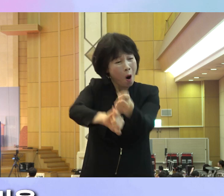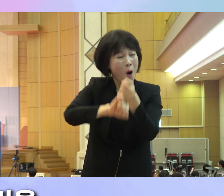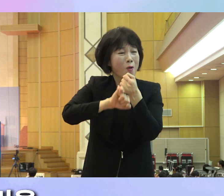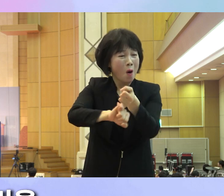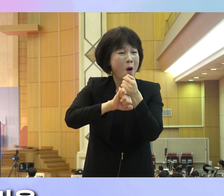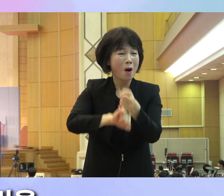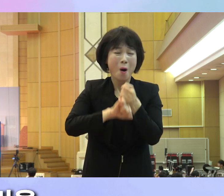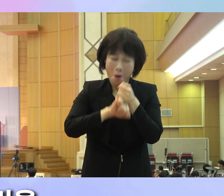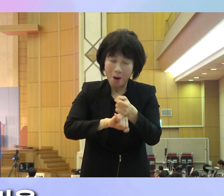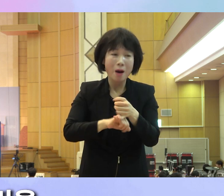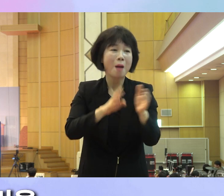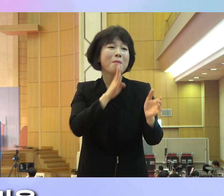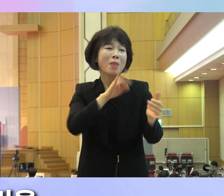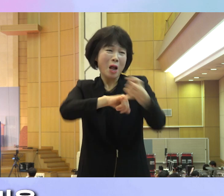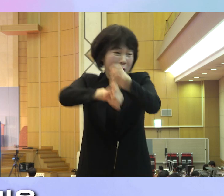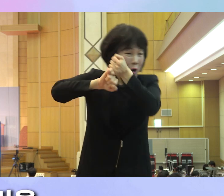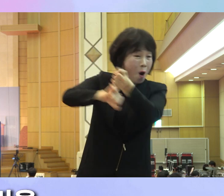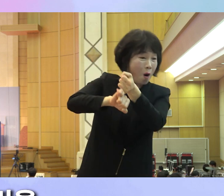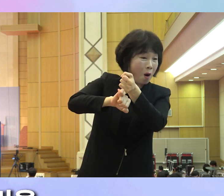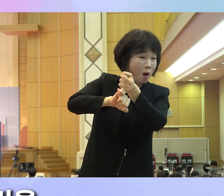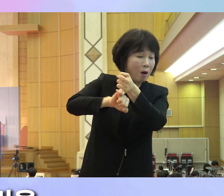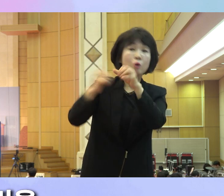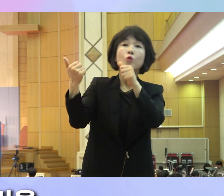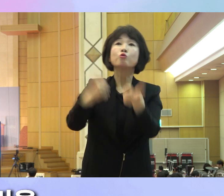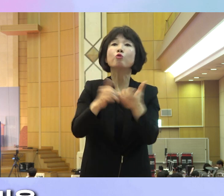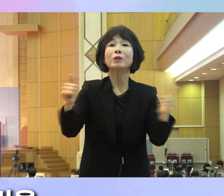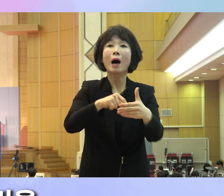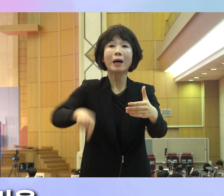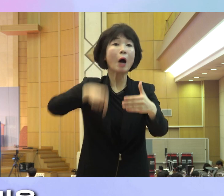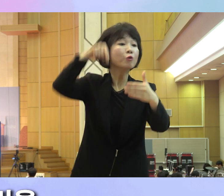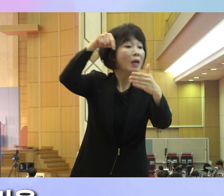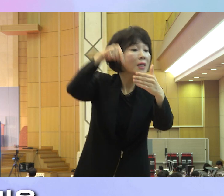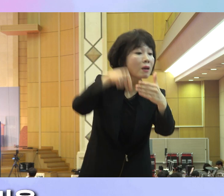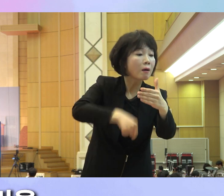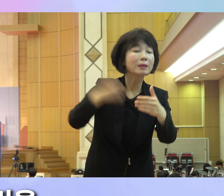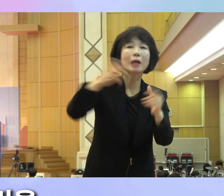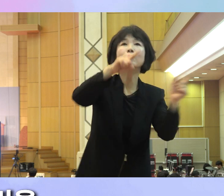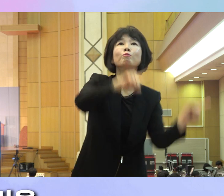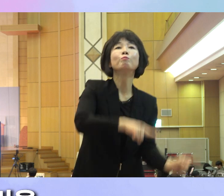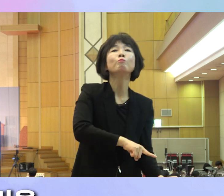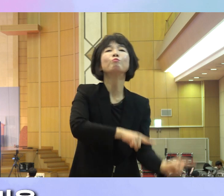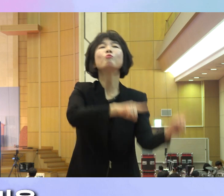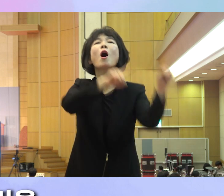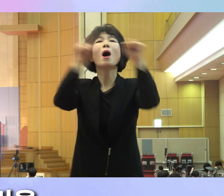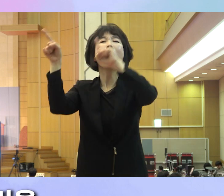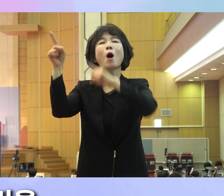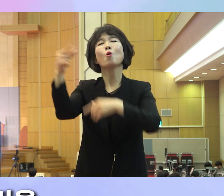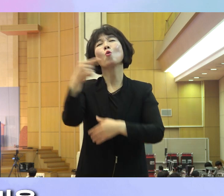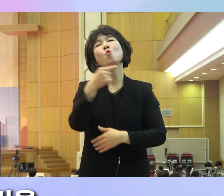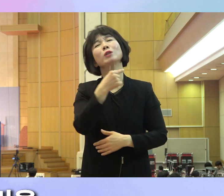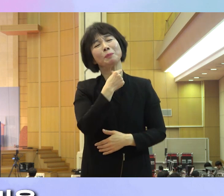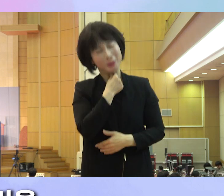이 말은 어떻게 해서라도 죽은 자 가운데서 부활에 이르려 하노니,